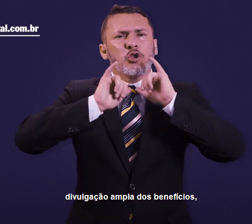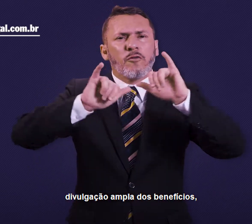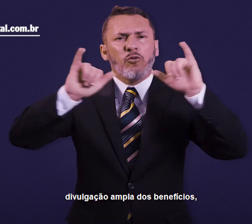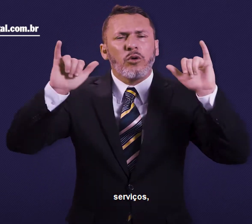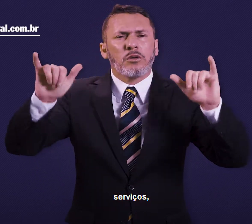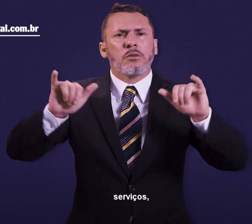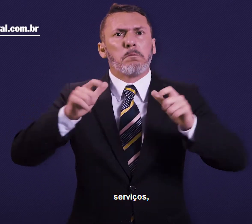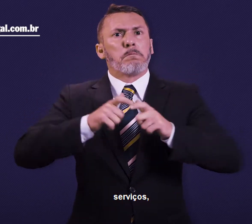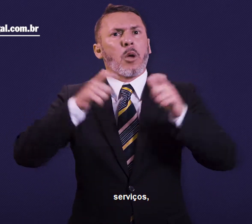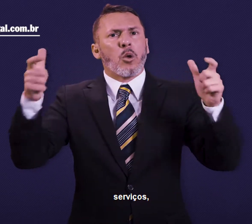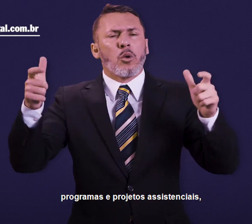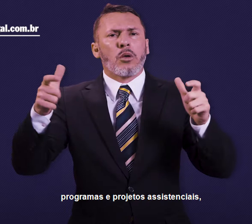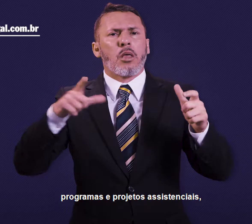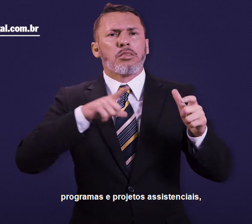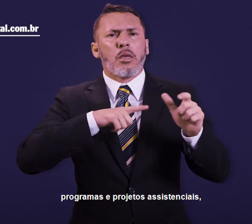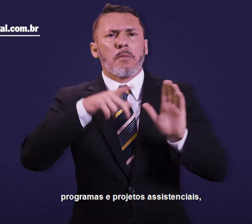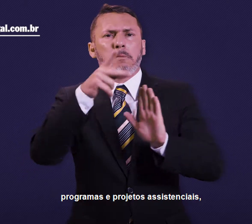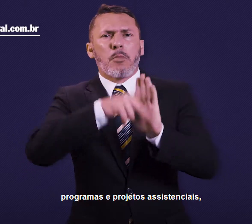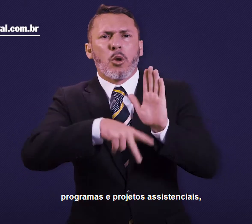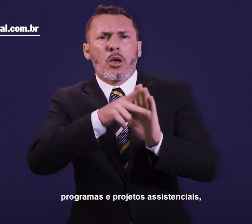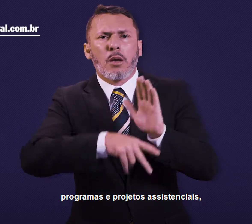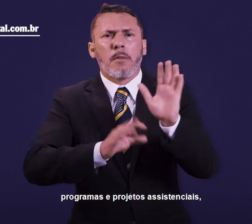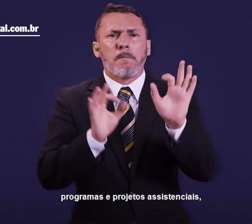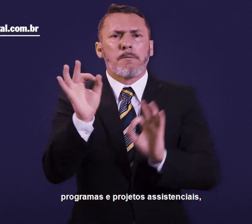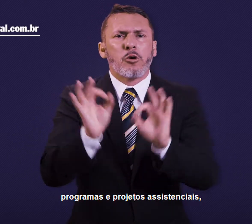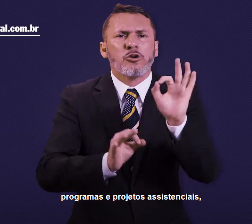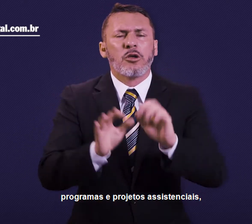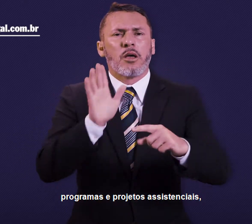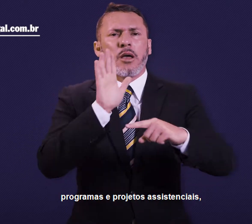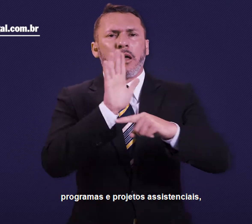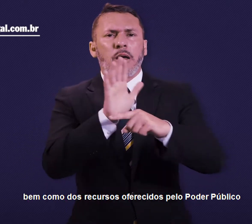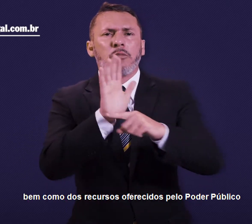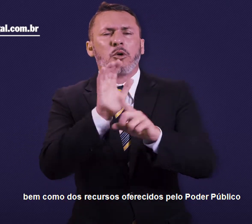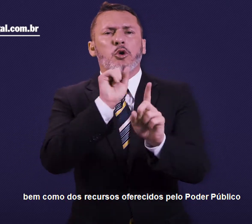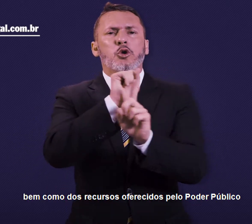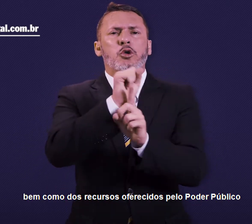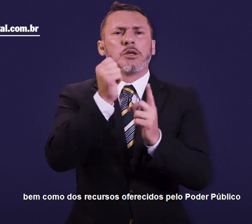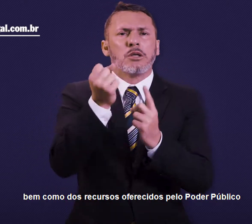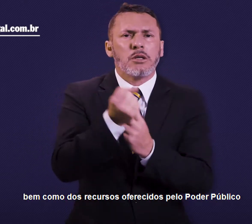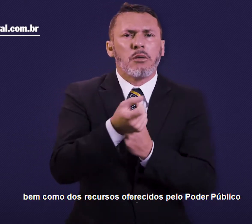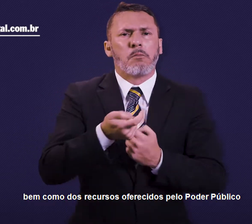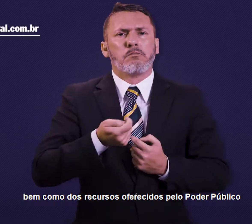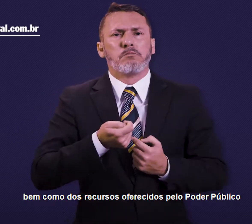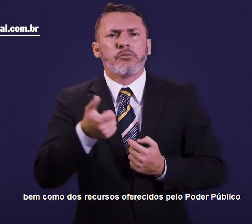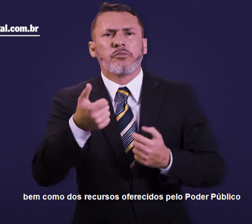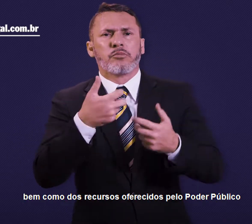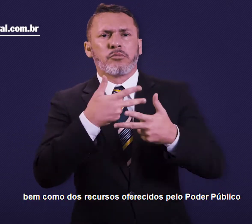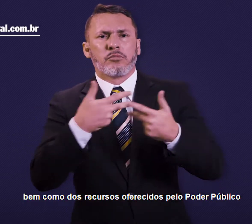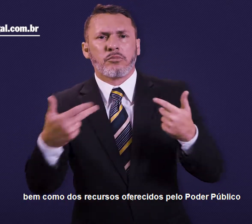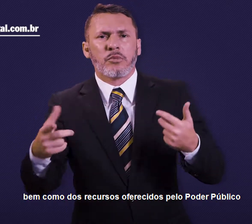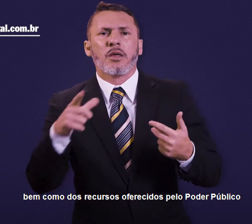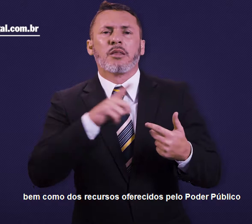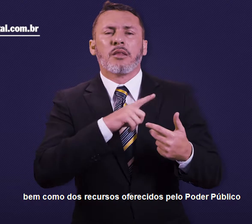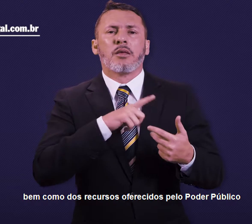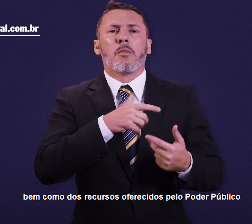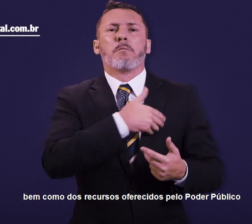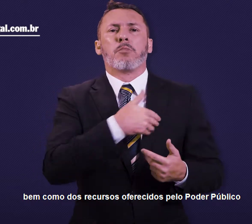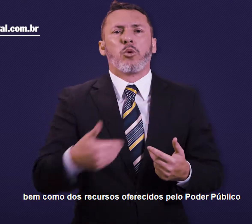benefícios, serviços, programas e projetos assistenciais, bem como dos recursos oferecidos pelo poder público e